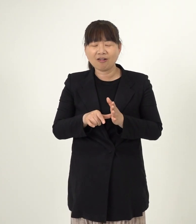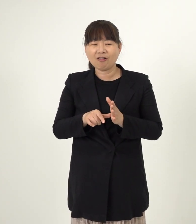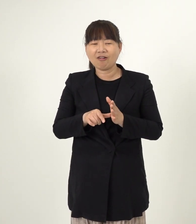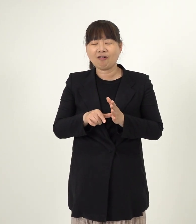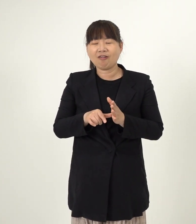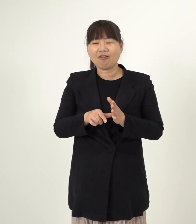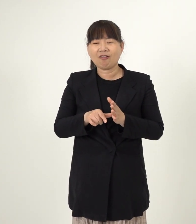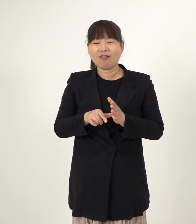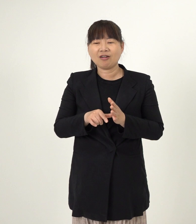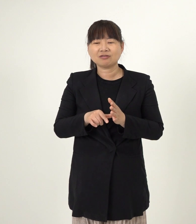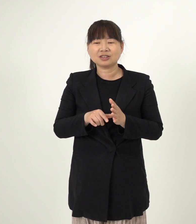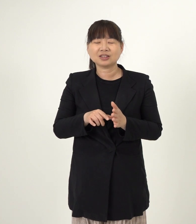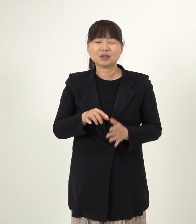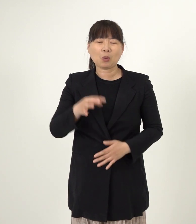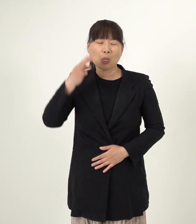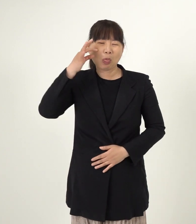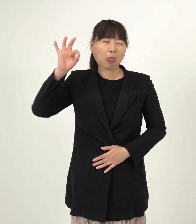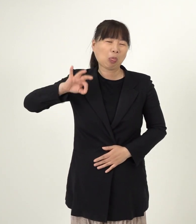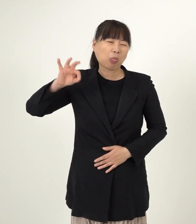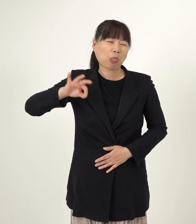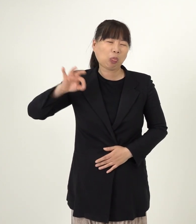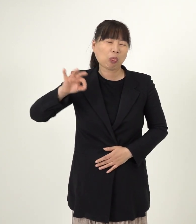엄청 비하 발언인 거 아세요?